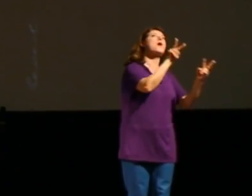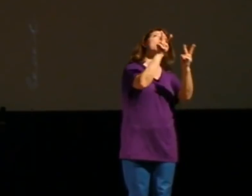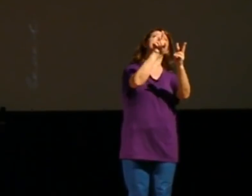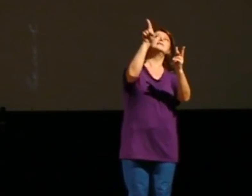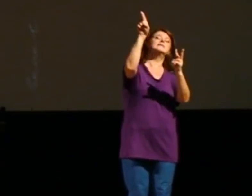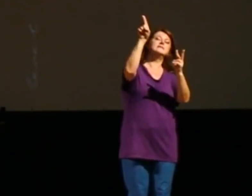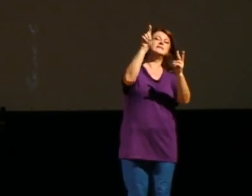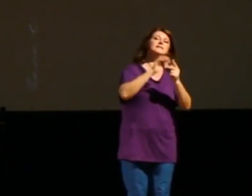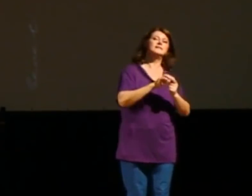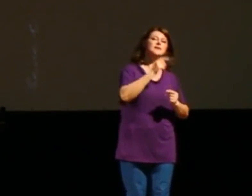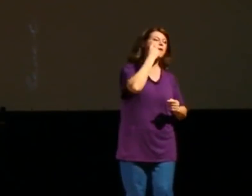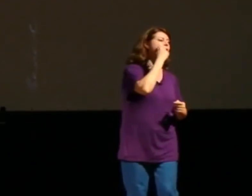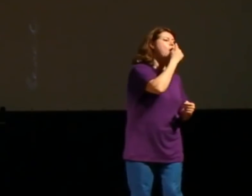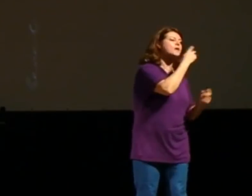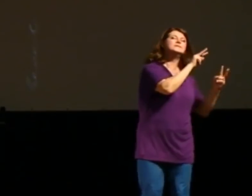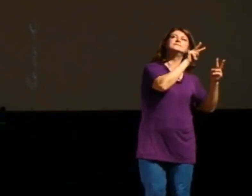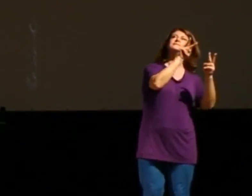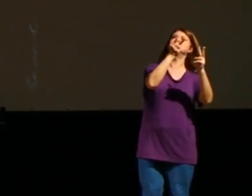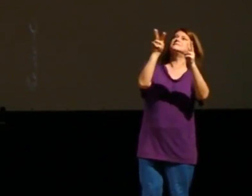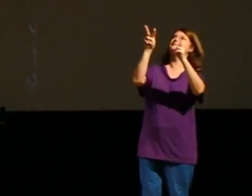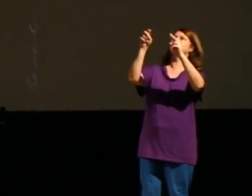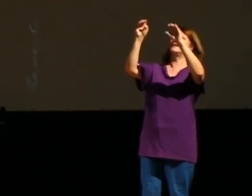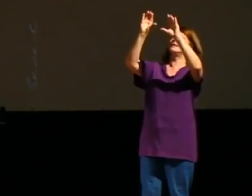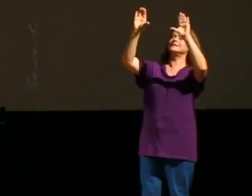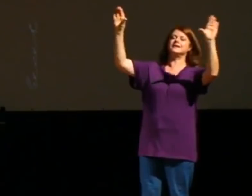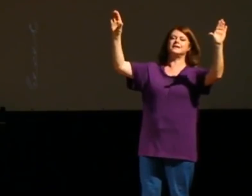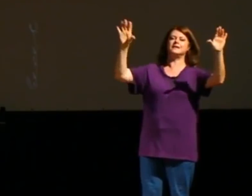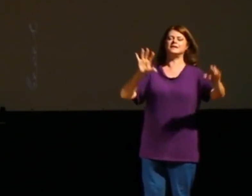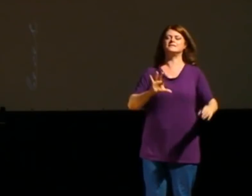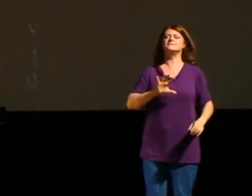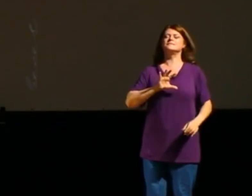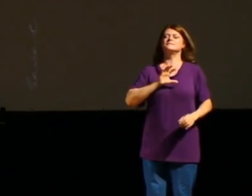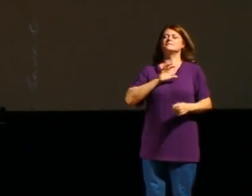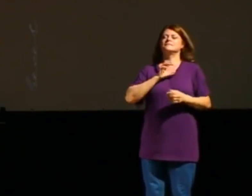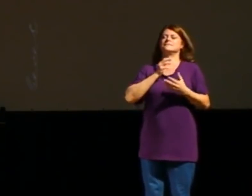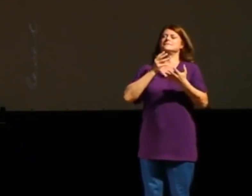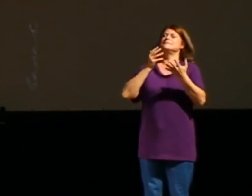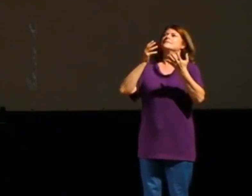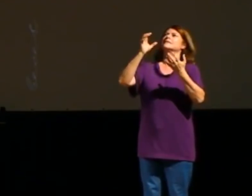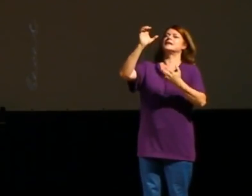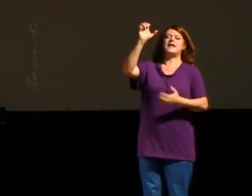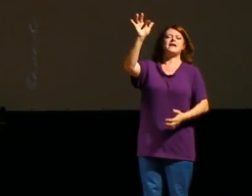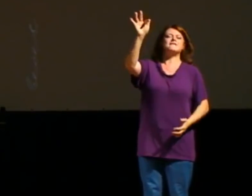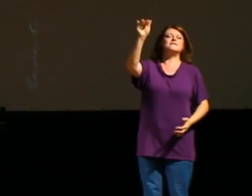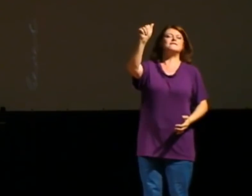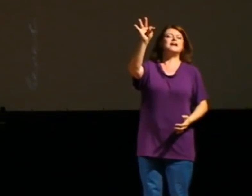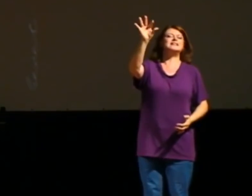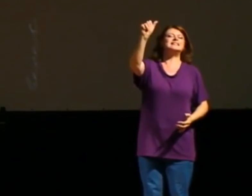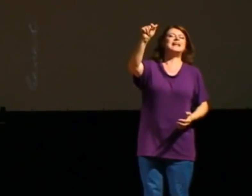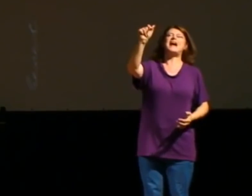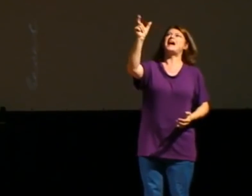tendo elevado os olhos aos céus, ele suspirou e disse, Efatá,